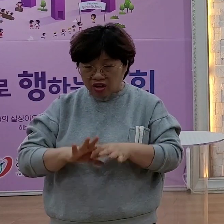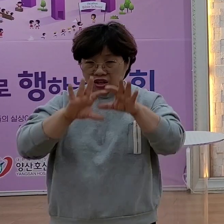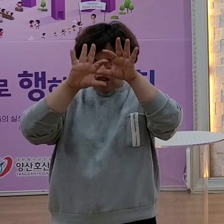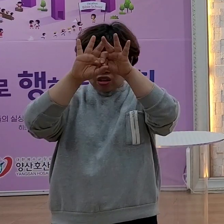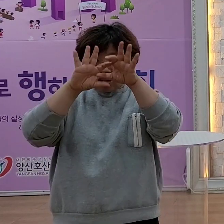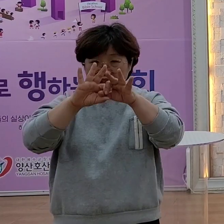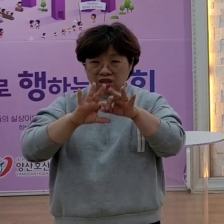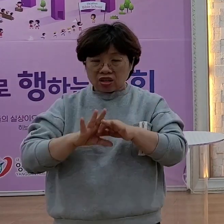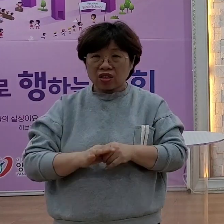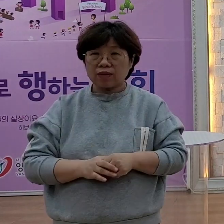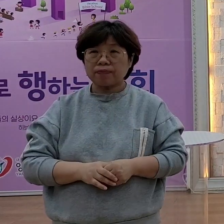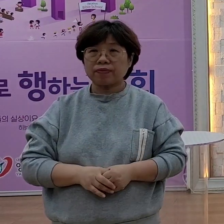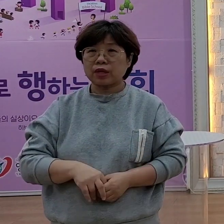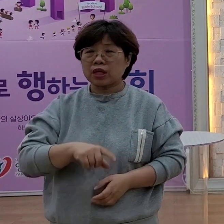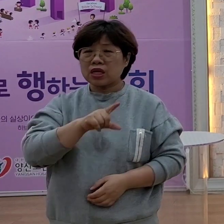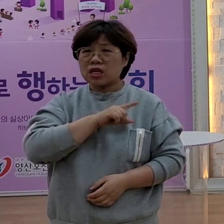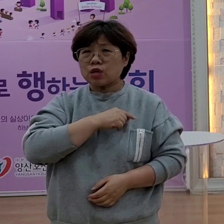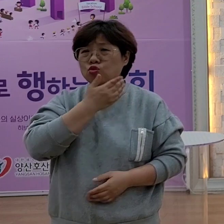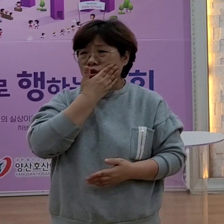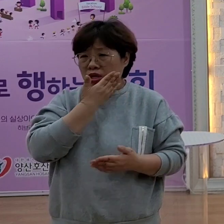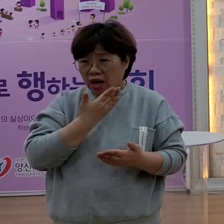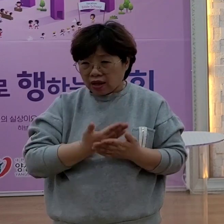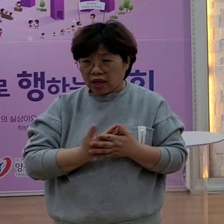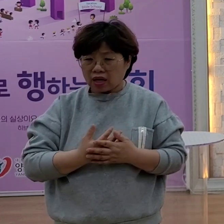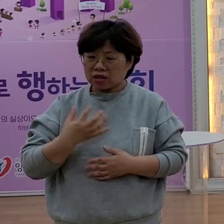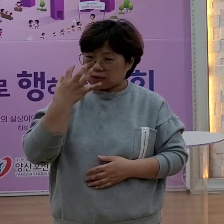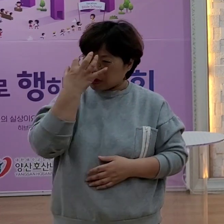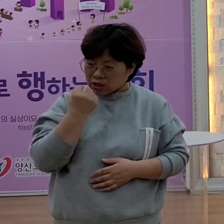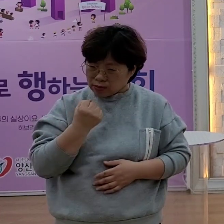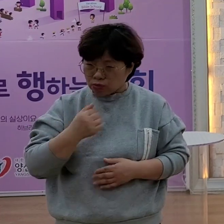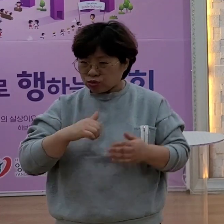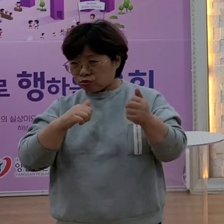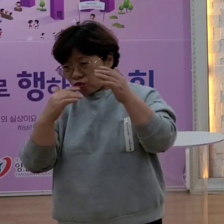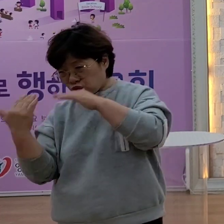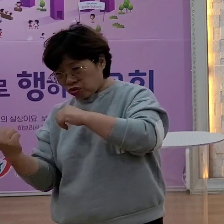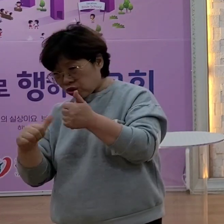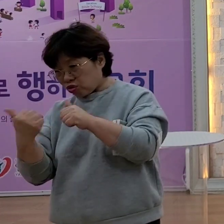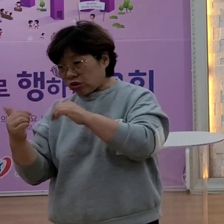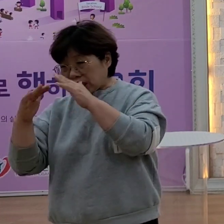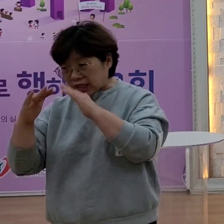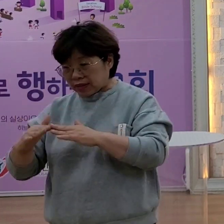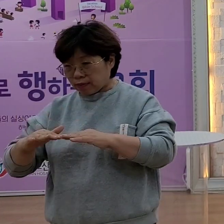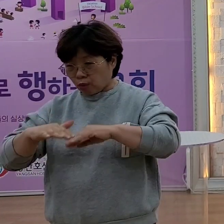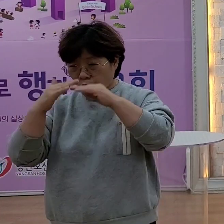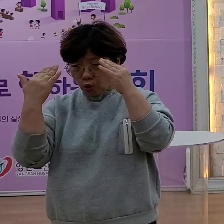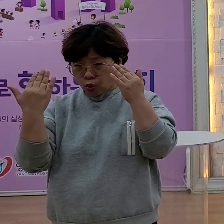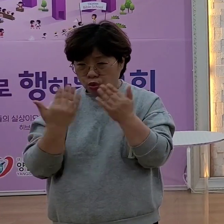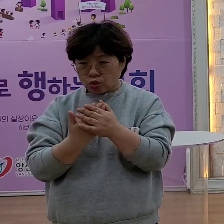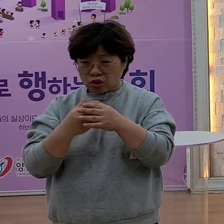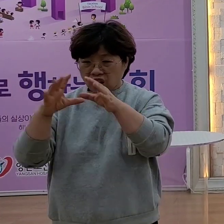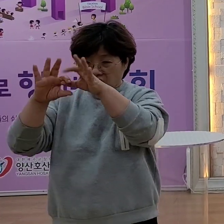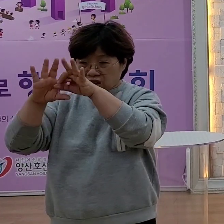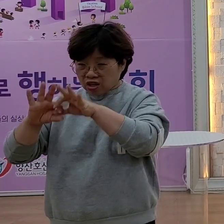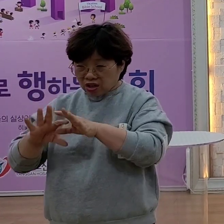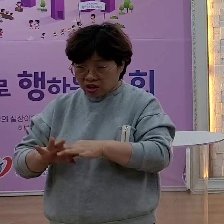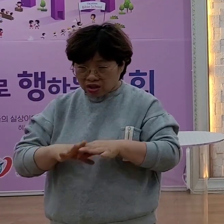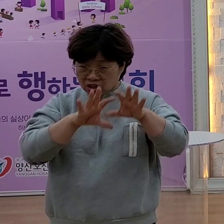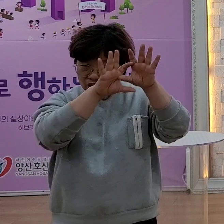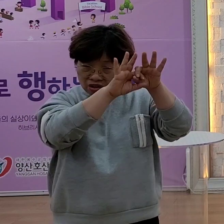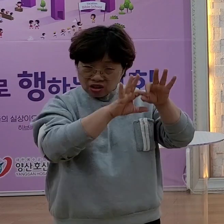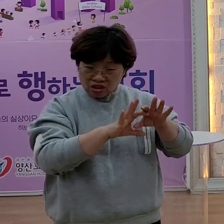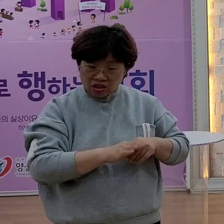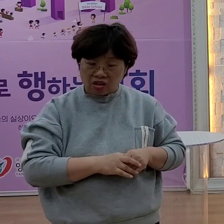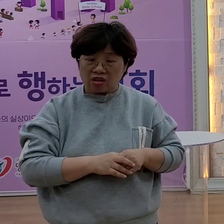초상집, 슬픔 이 전부 다 연결되어 있잖아요. 자 무엇을 말합니까? 결론은 자 우리 인생을